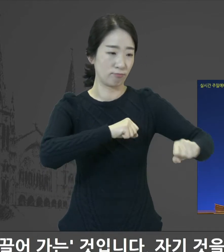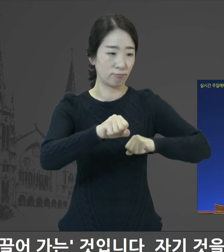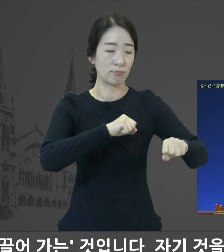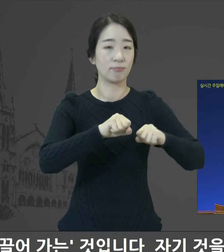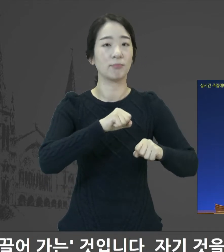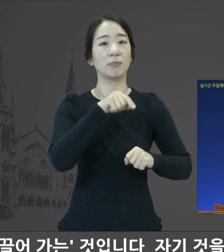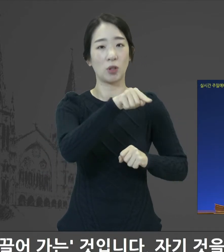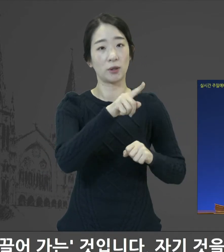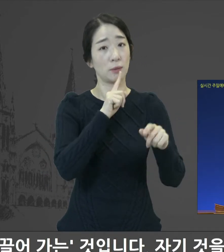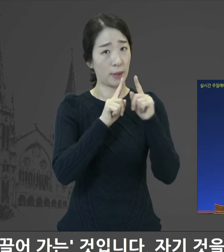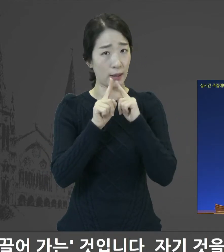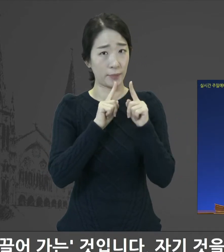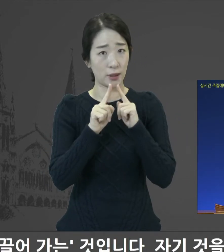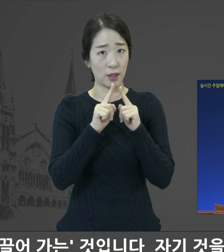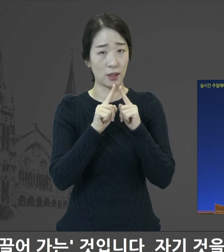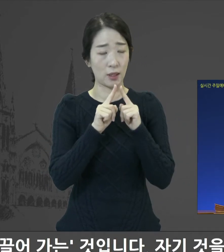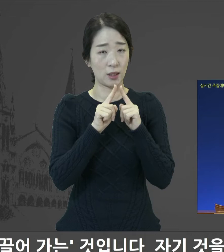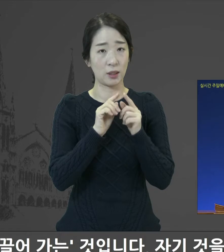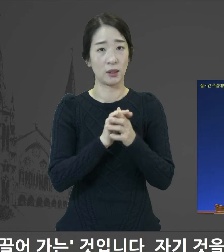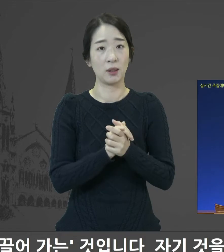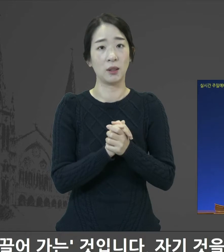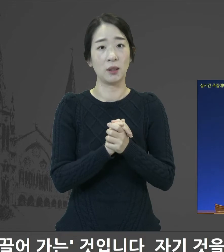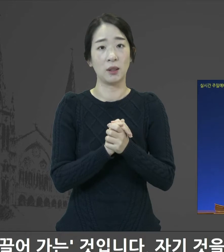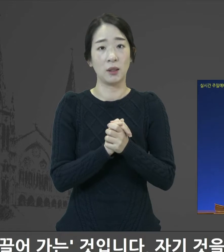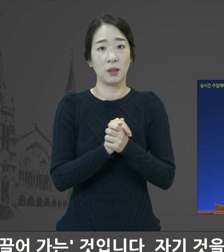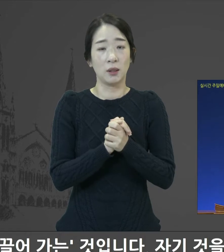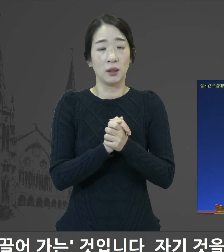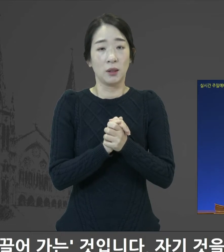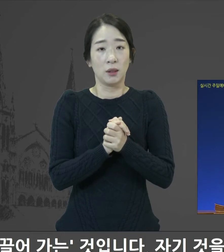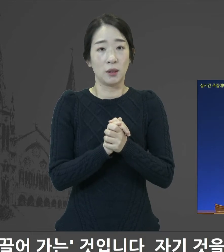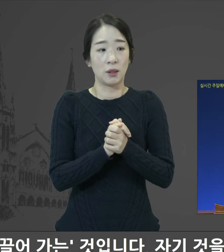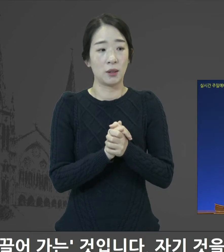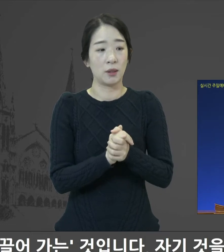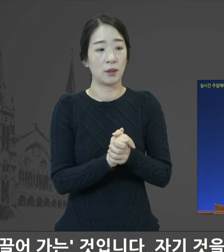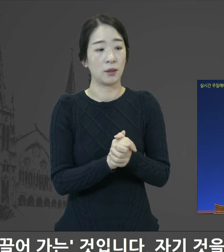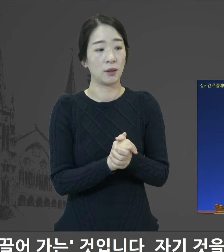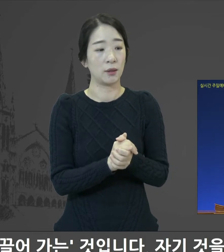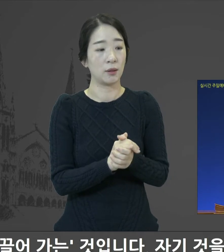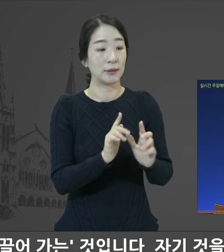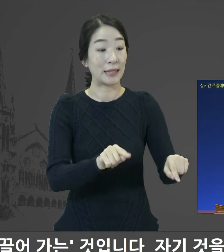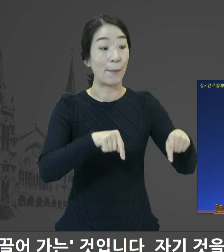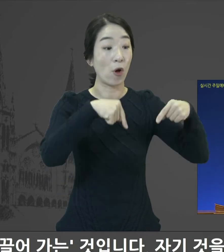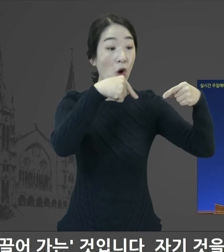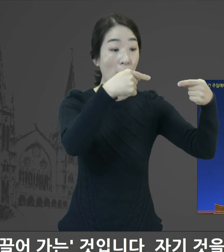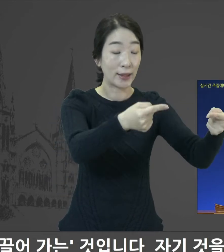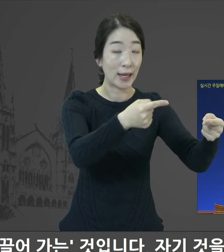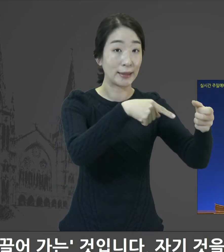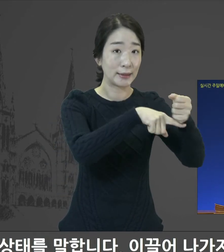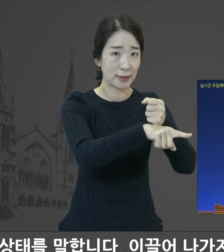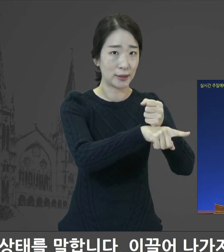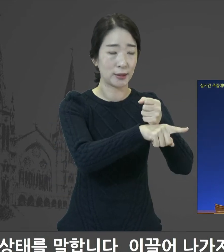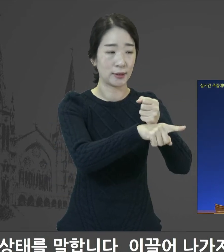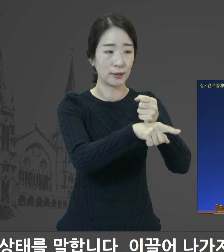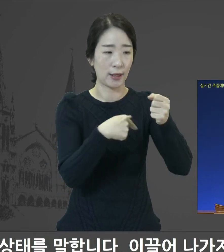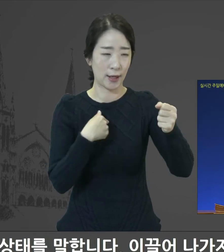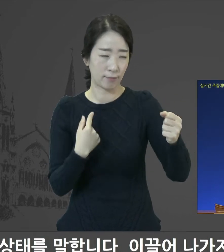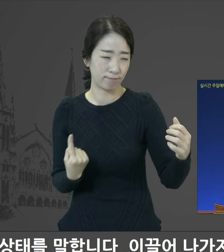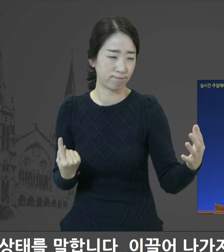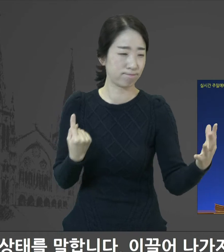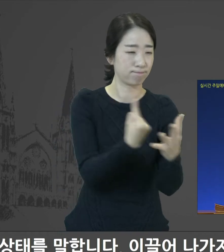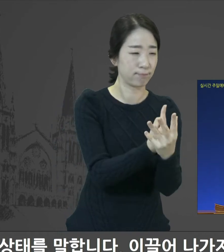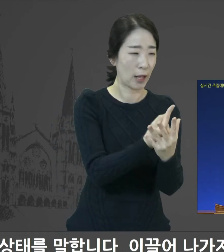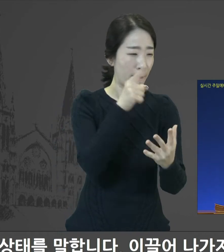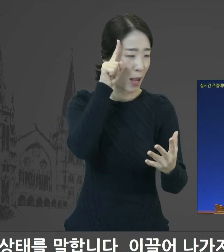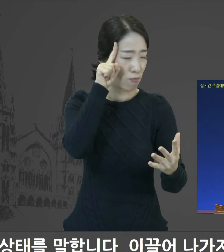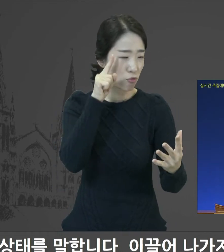말합니다. 이끌어 나가지 않는다 할지라도 철저히 동조하고 있는 상태, 마음으로 생각으로